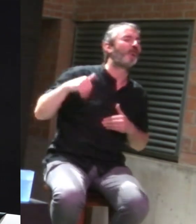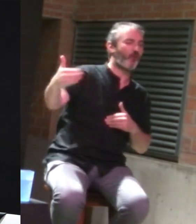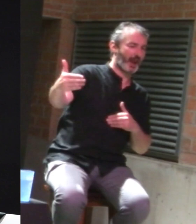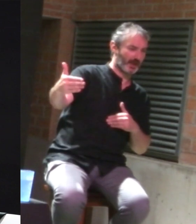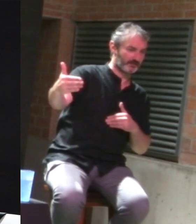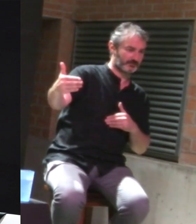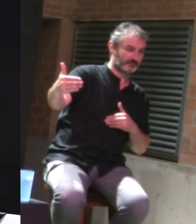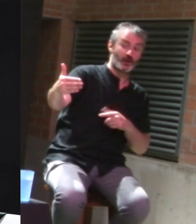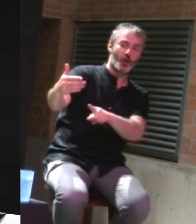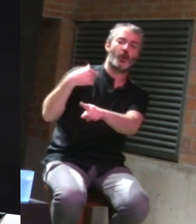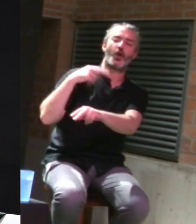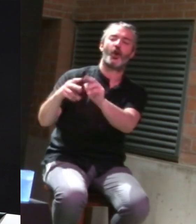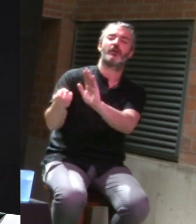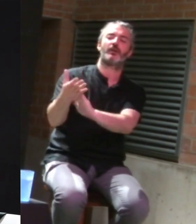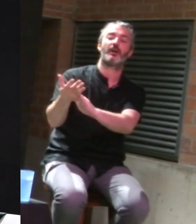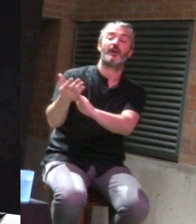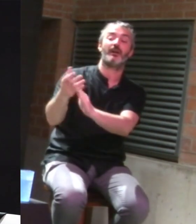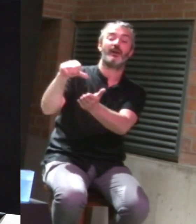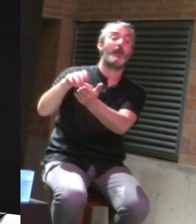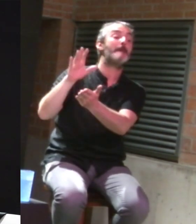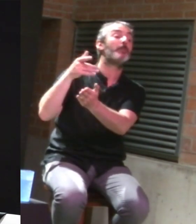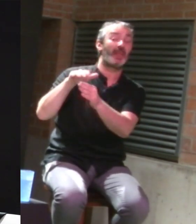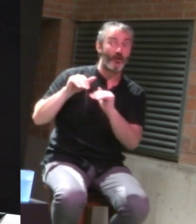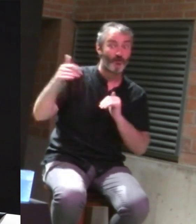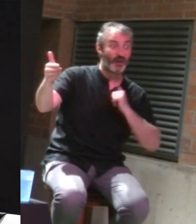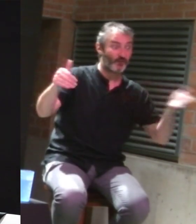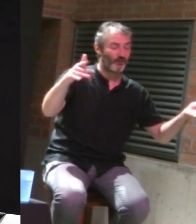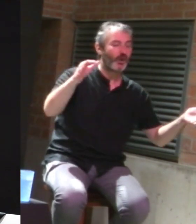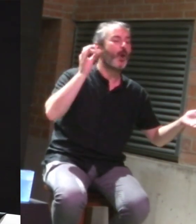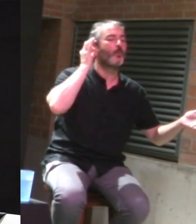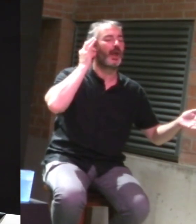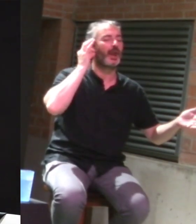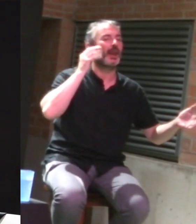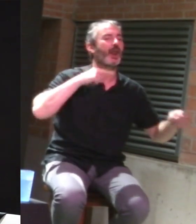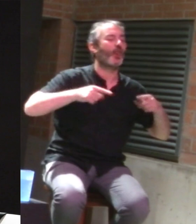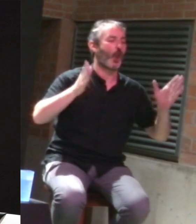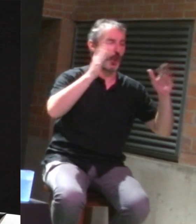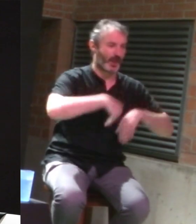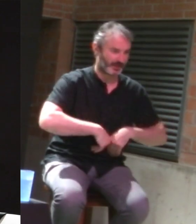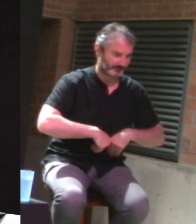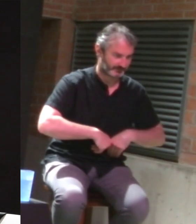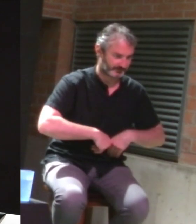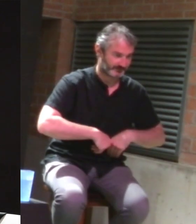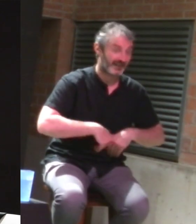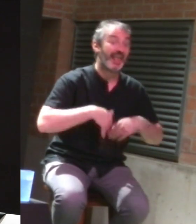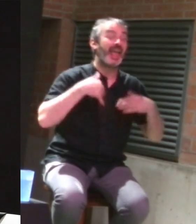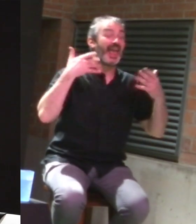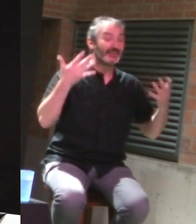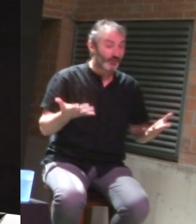hi ha pràcticament cap moviment de dones organitzats i on els patrons seran